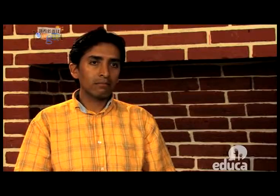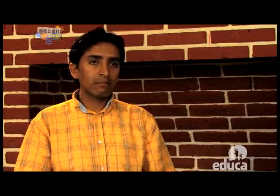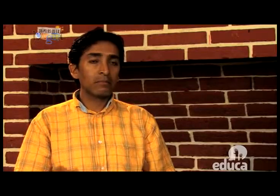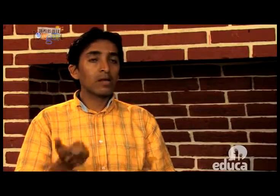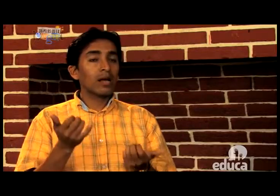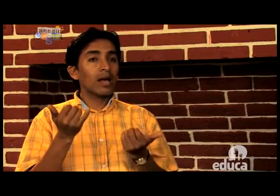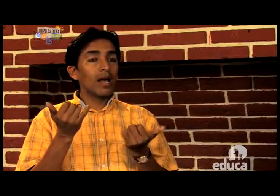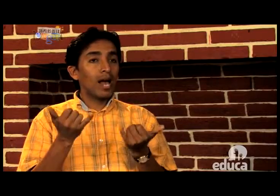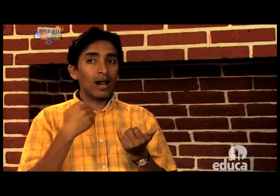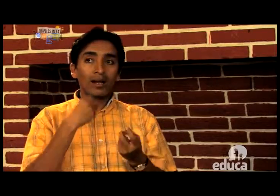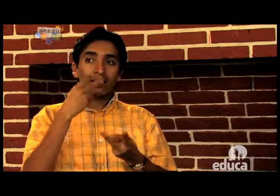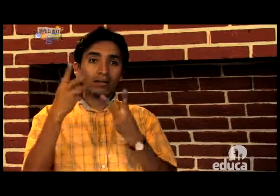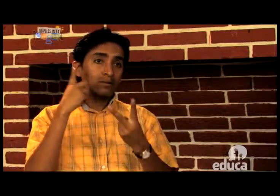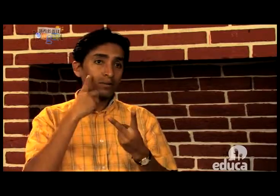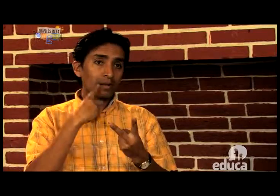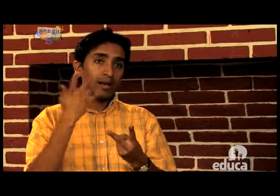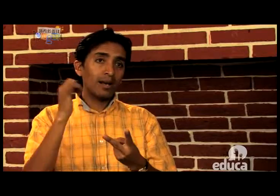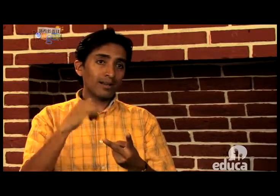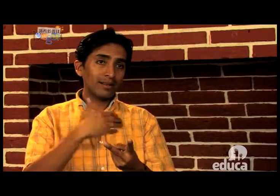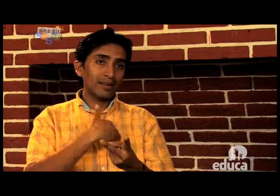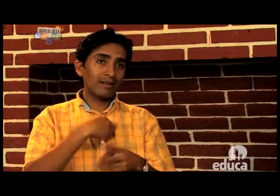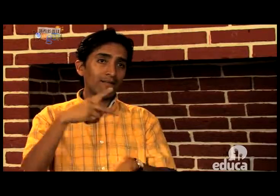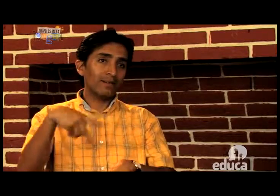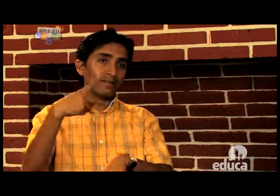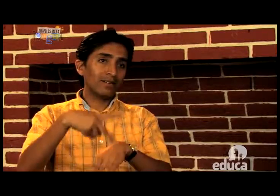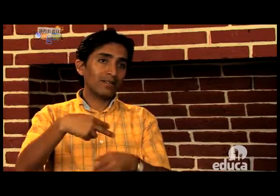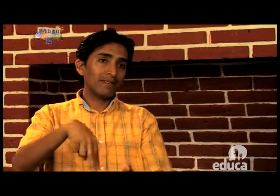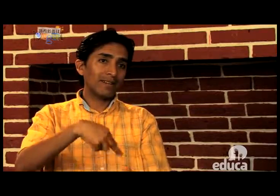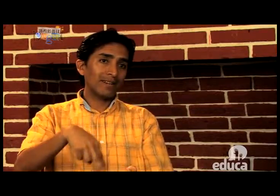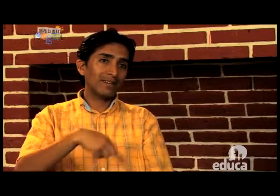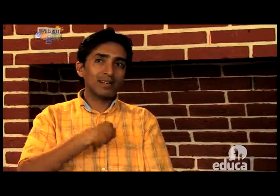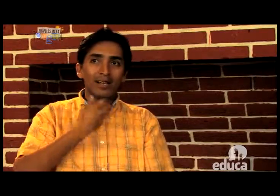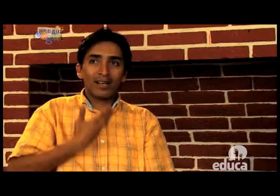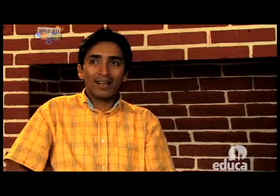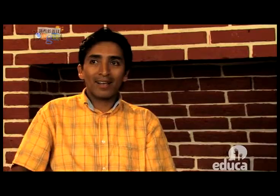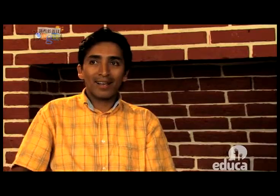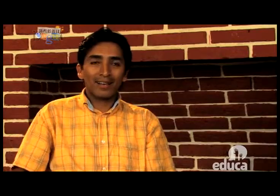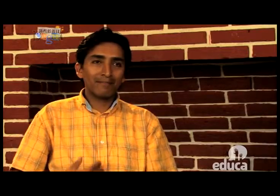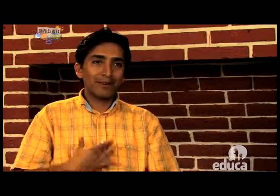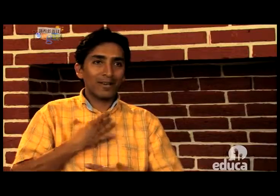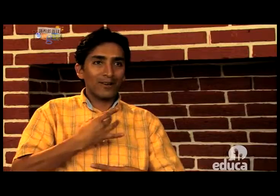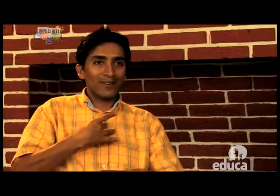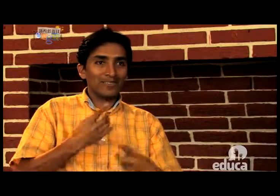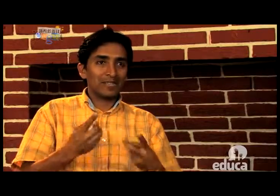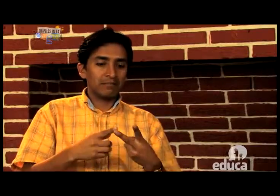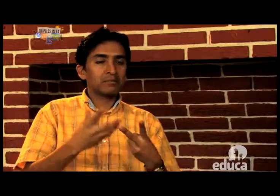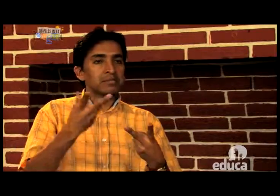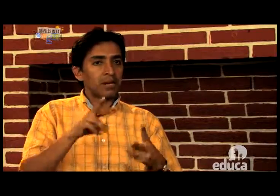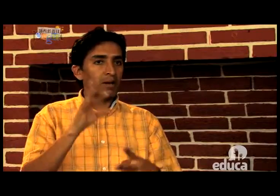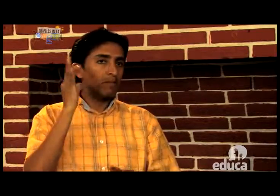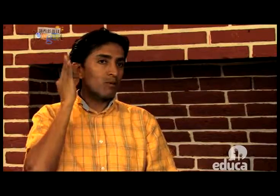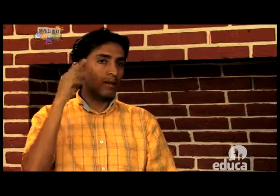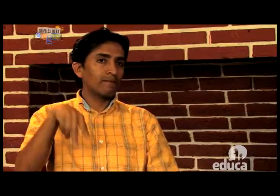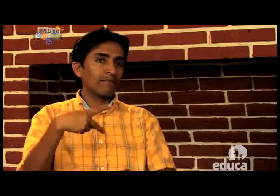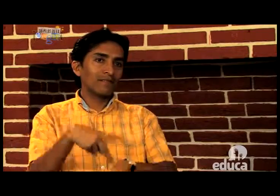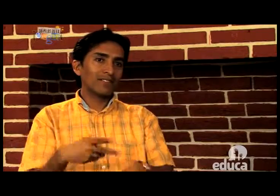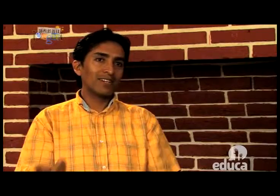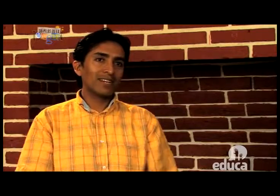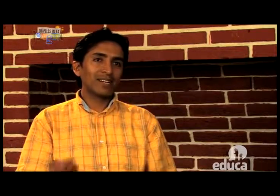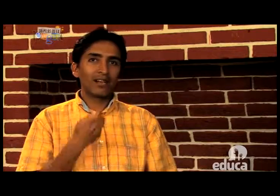He visto personas sordas que son bailarines profesionales y me asombré. He visto mujeres bailarinas profesionales. Me